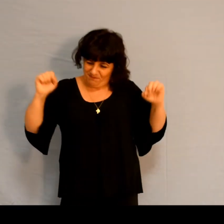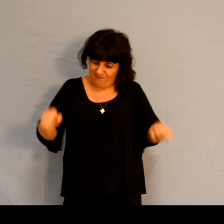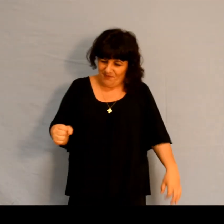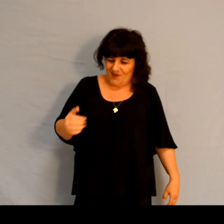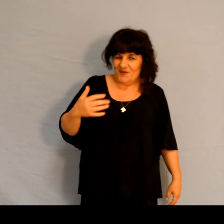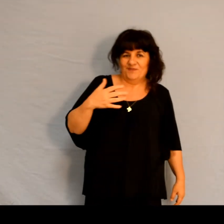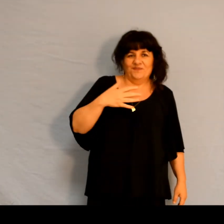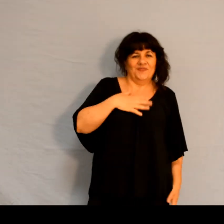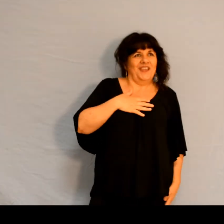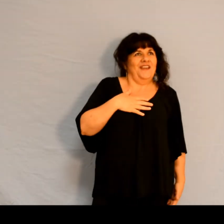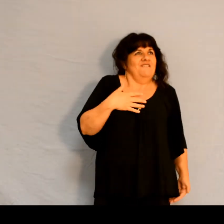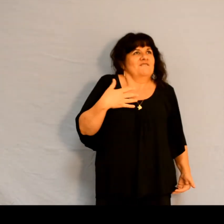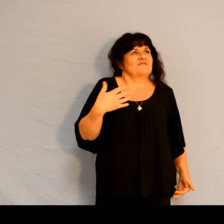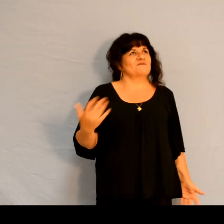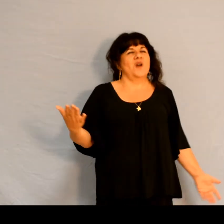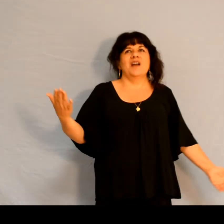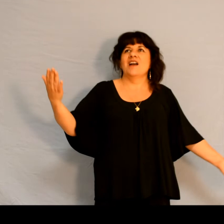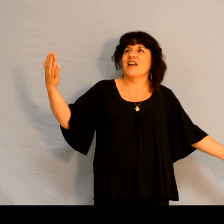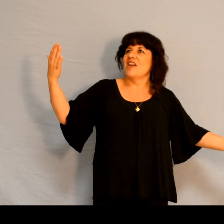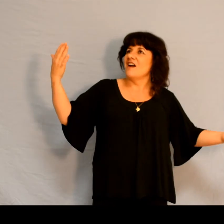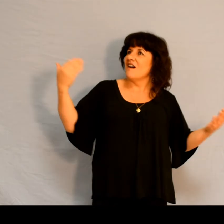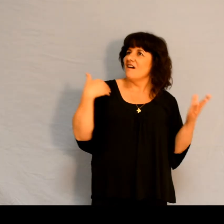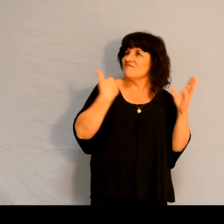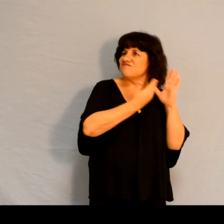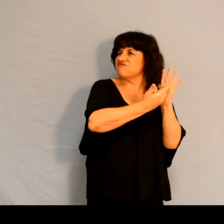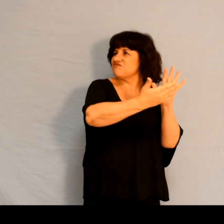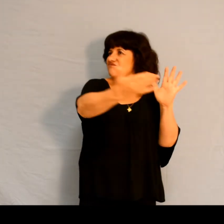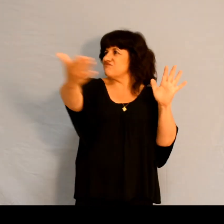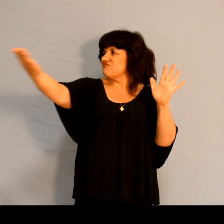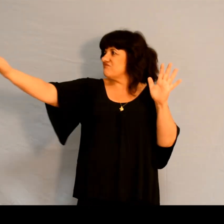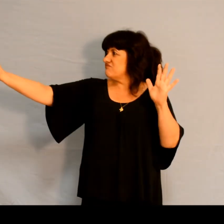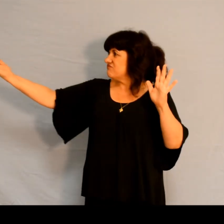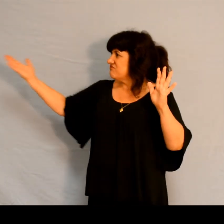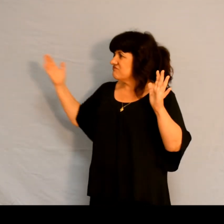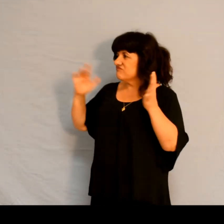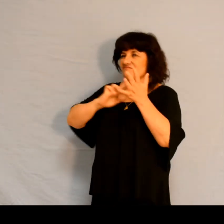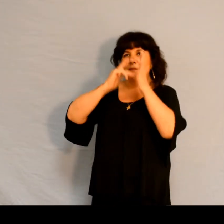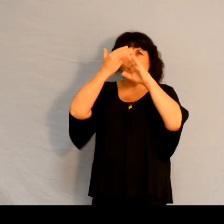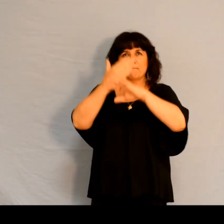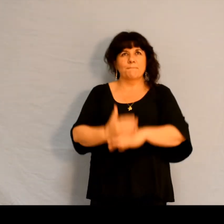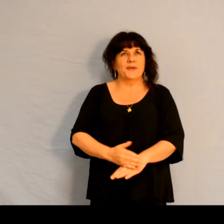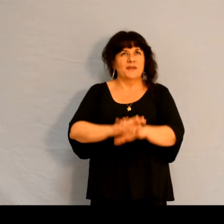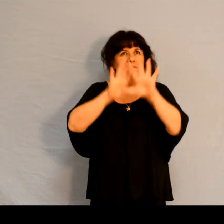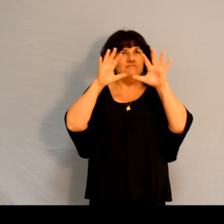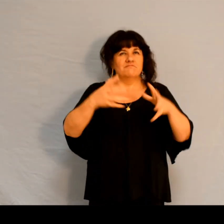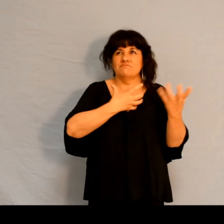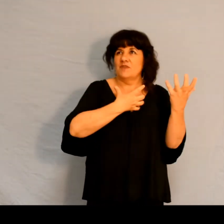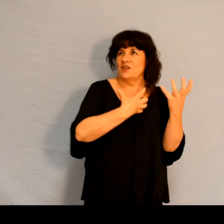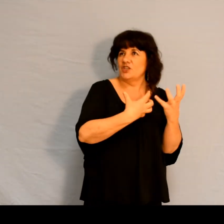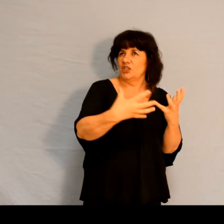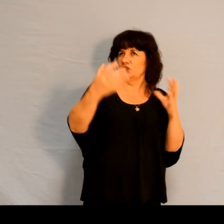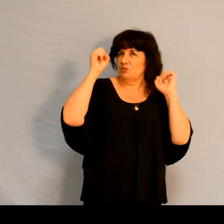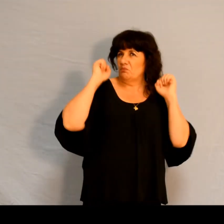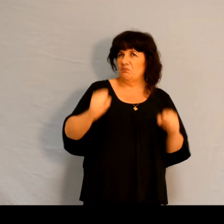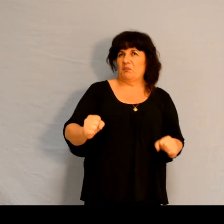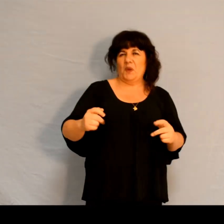Te voilà donc avec de nombreux biens à ta disposition pour de nombreuses années.